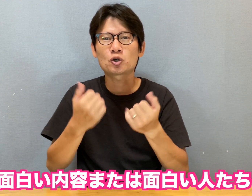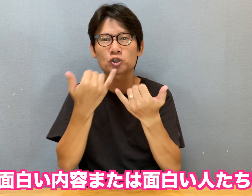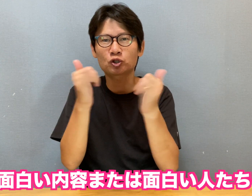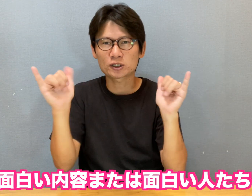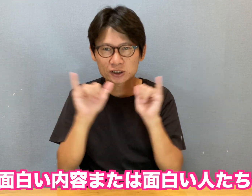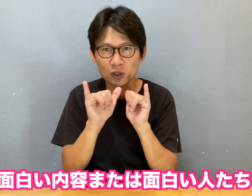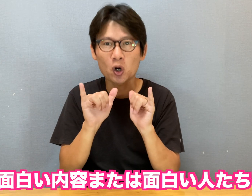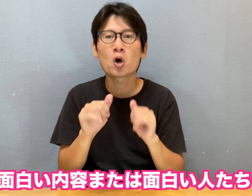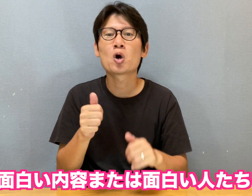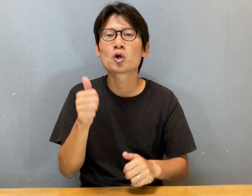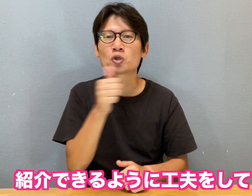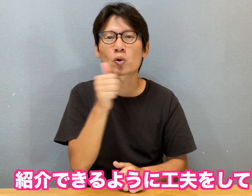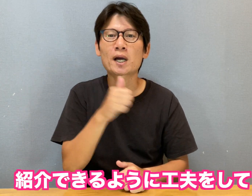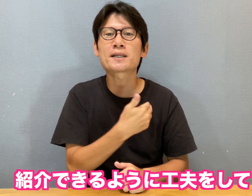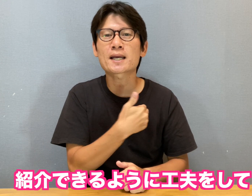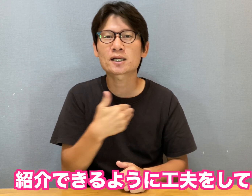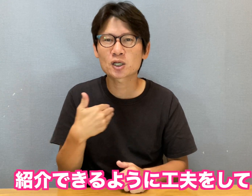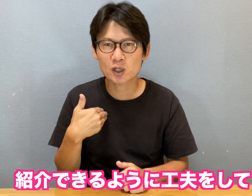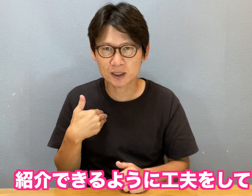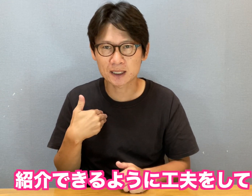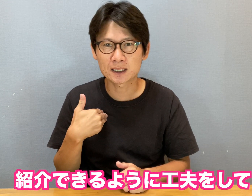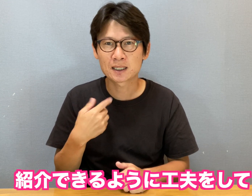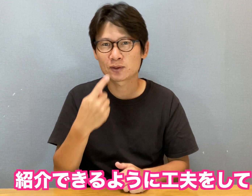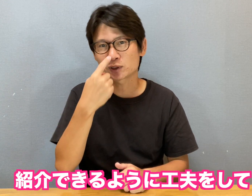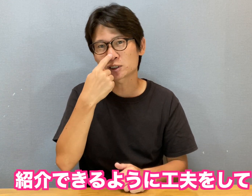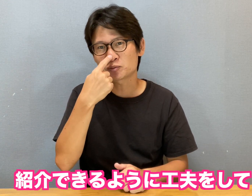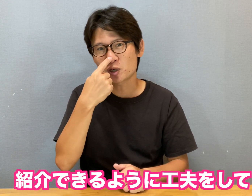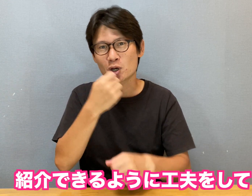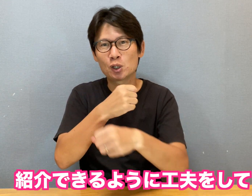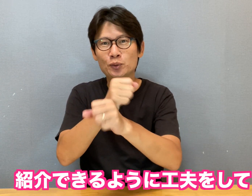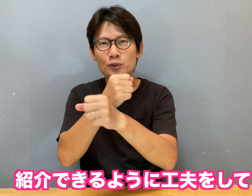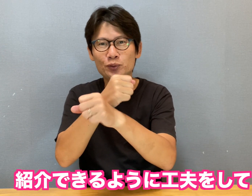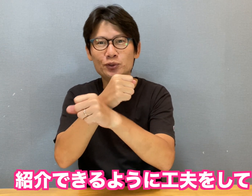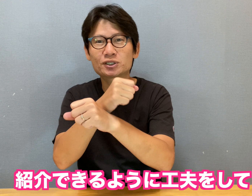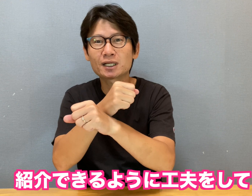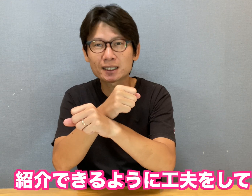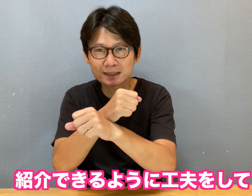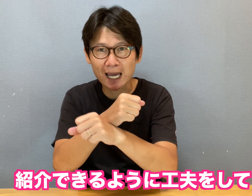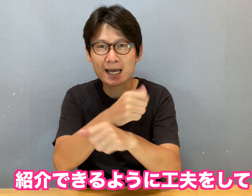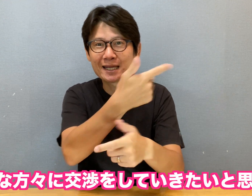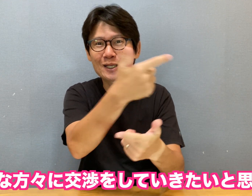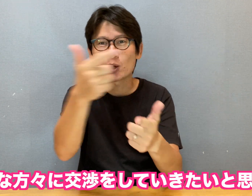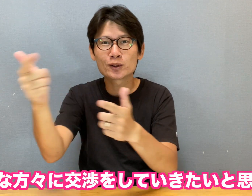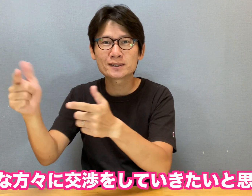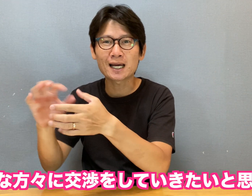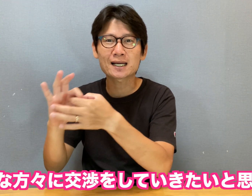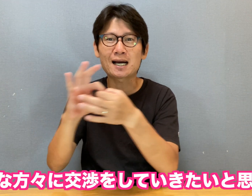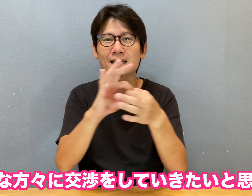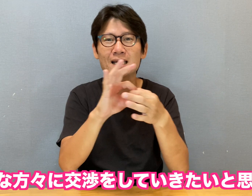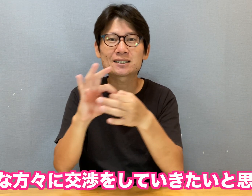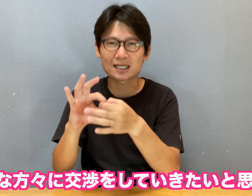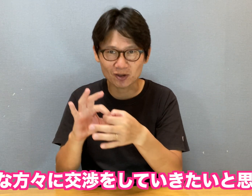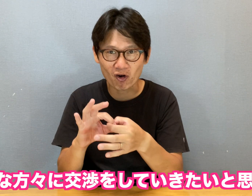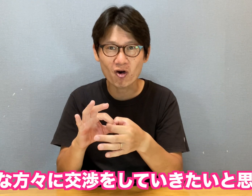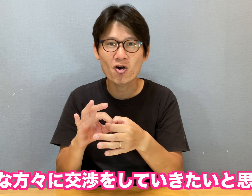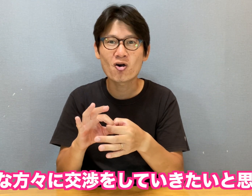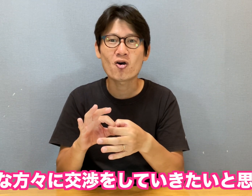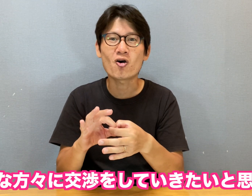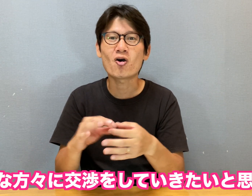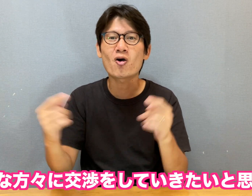人たちを紹介できるように、私も工夫してですね、いろんな関係者と